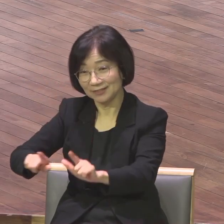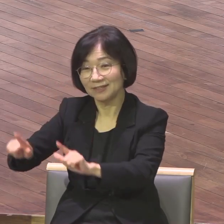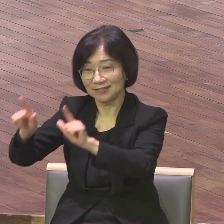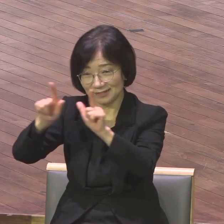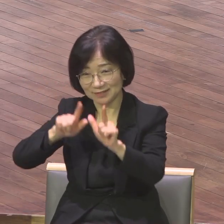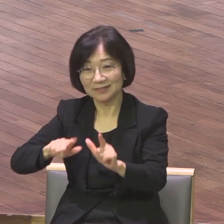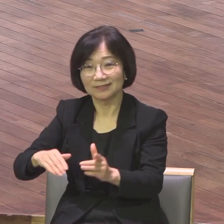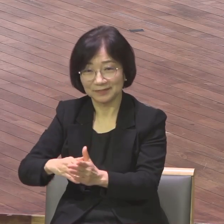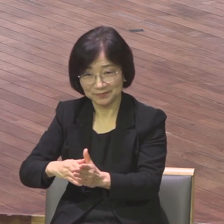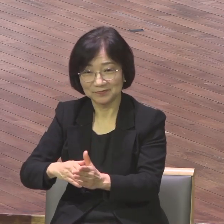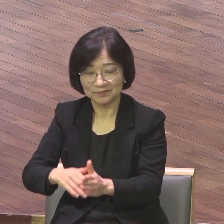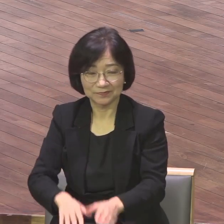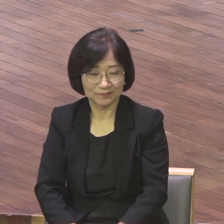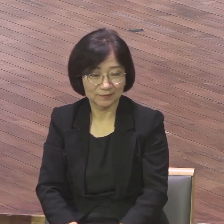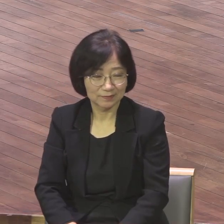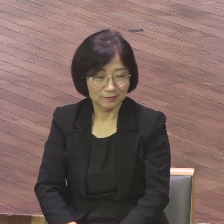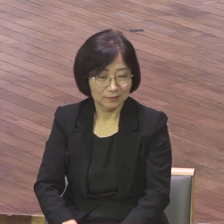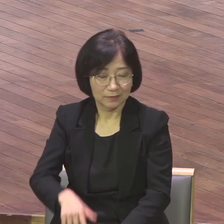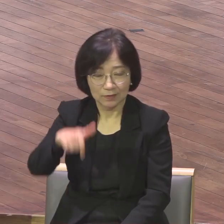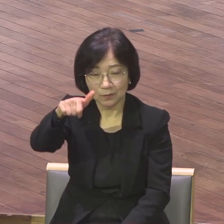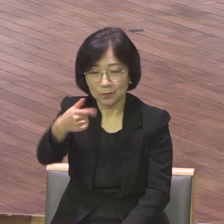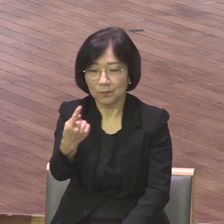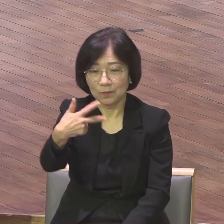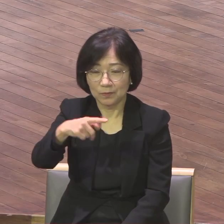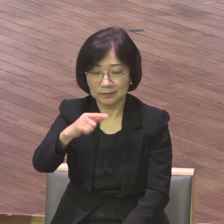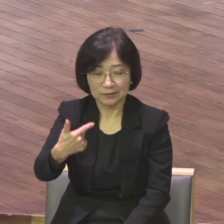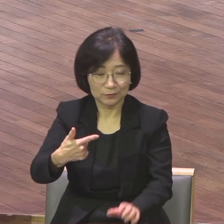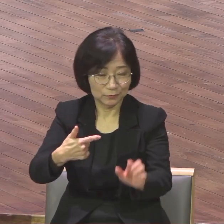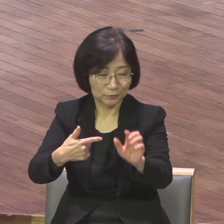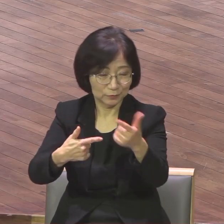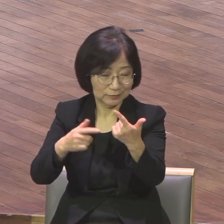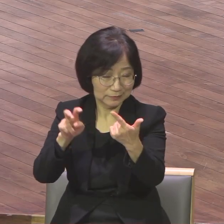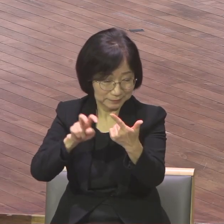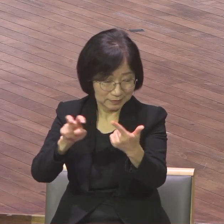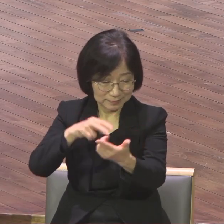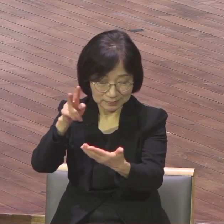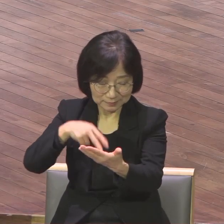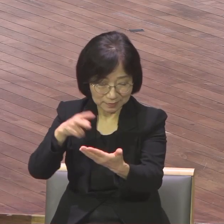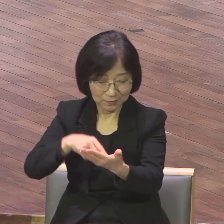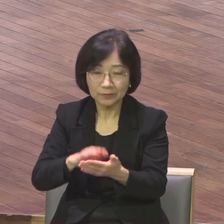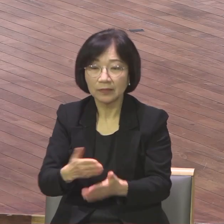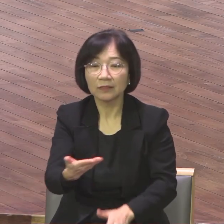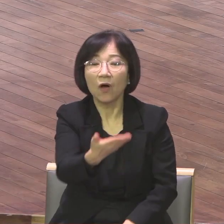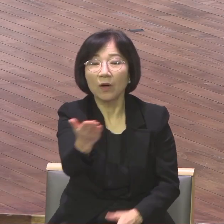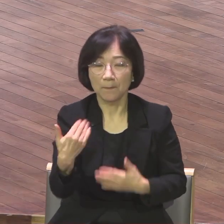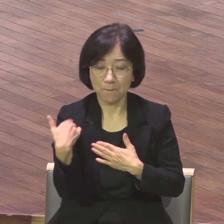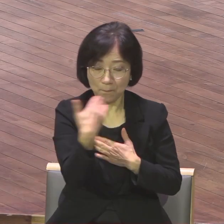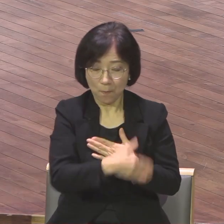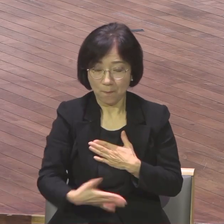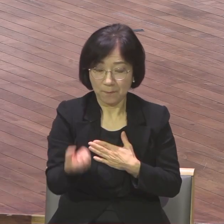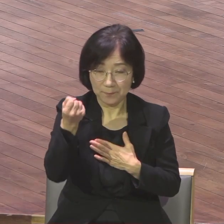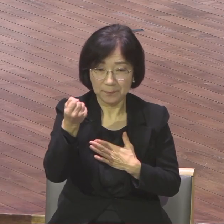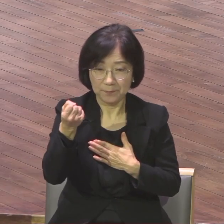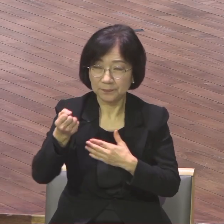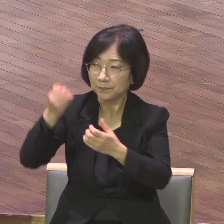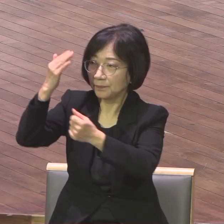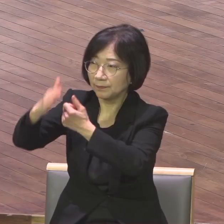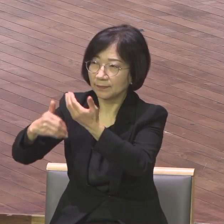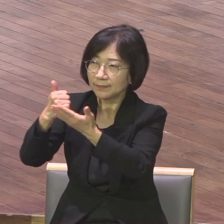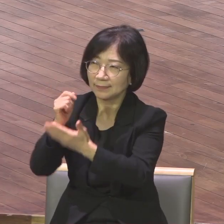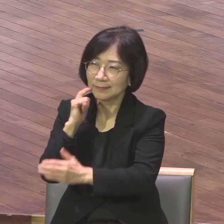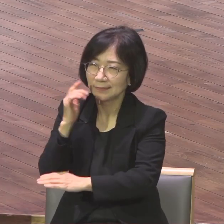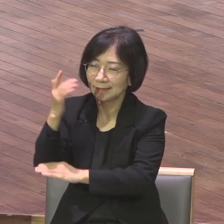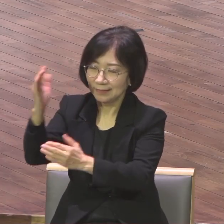살았습니다. 고린도전서 6장 20절에 보면 너의 몸으로 하나님께 영광을 돌리라. 우리